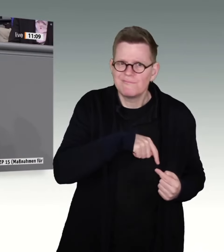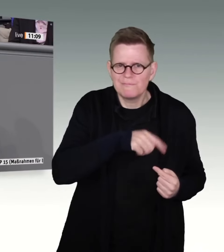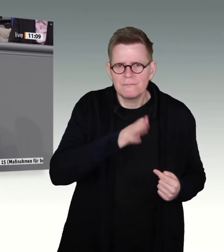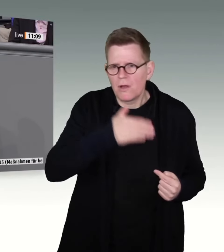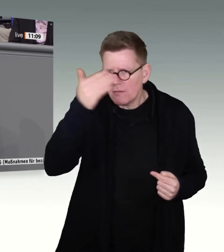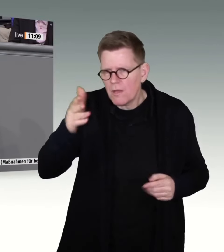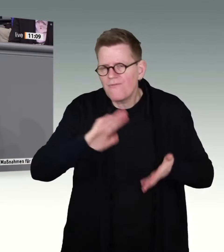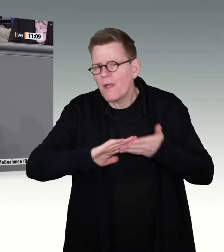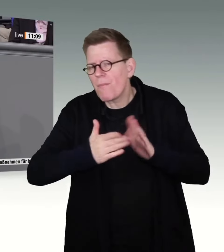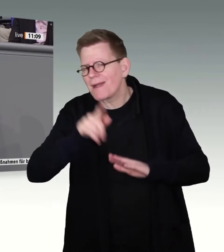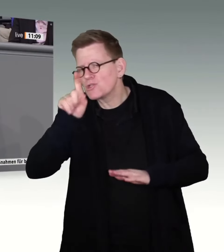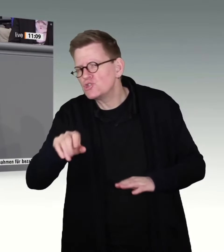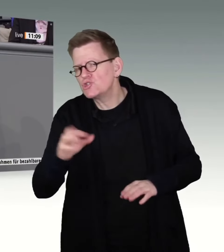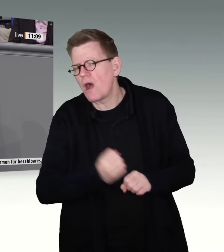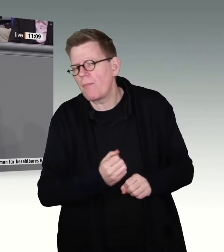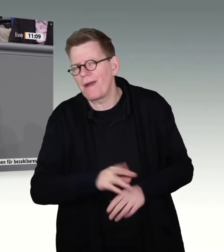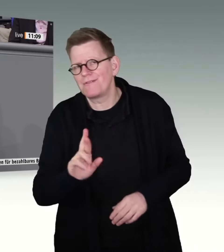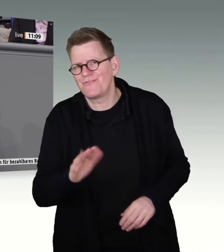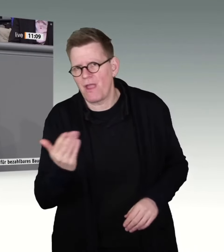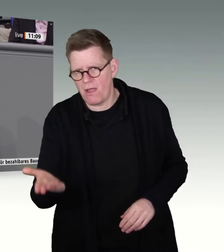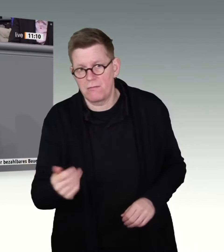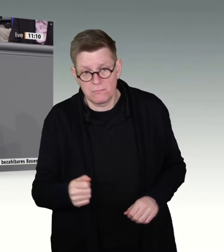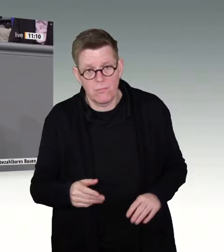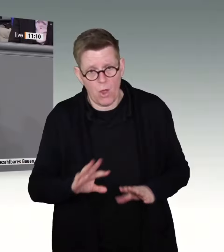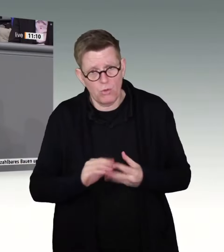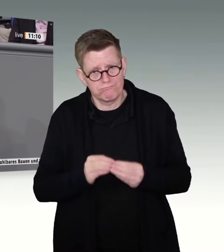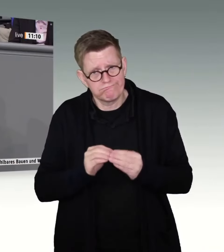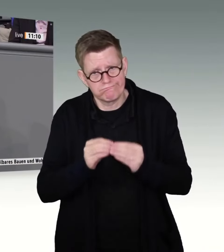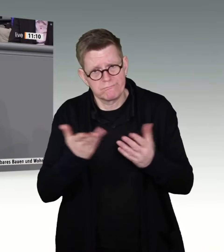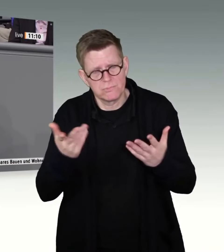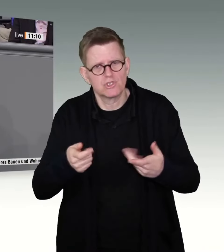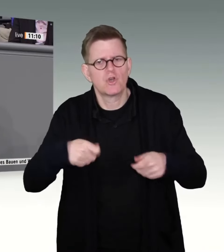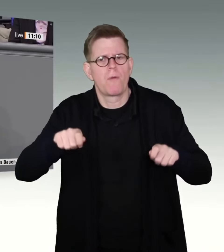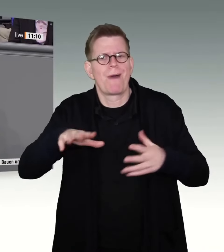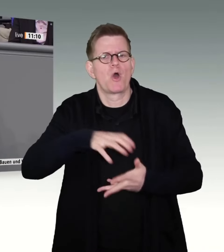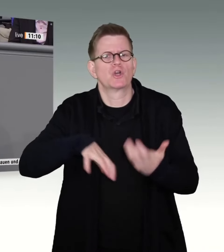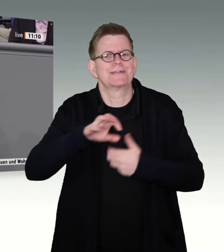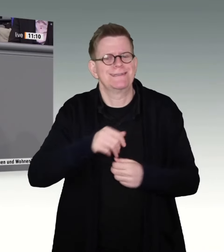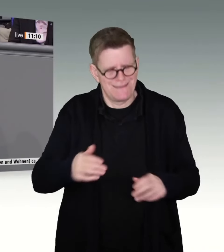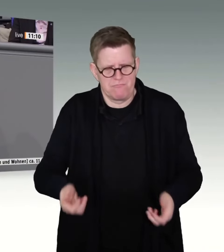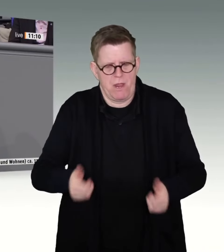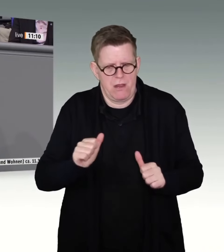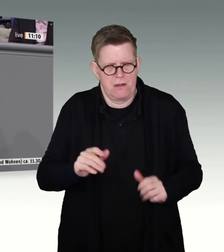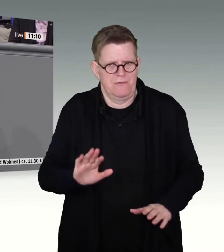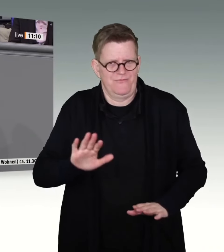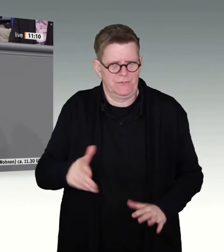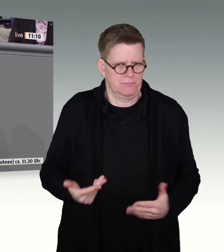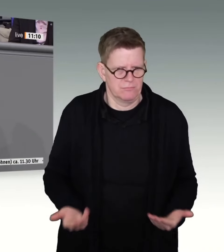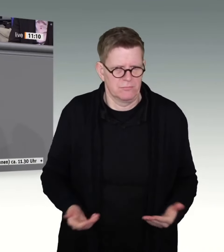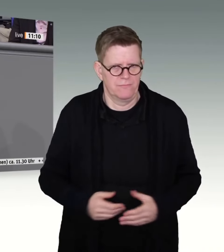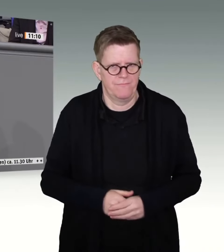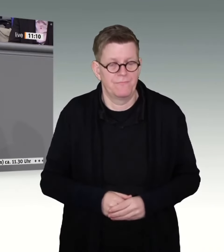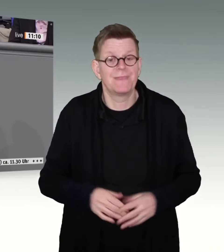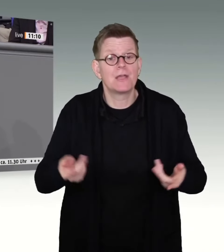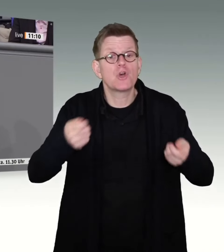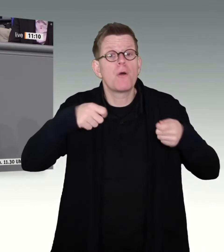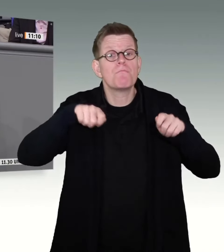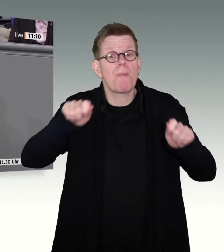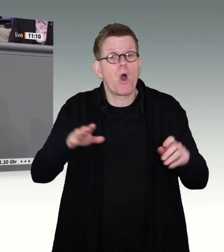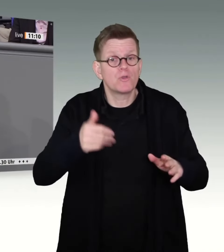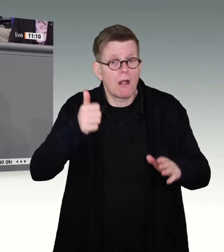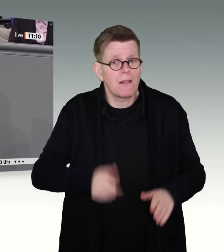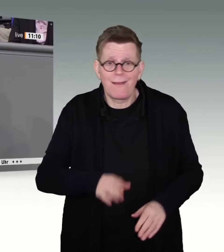Praktikerinnen und Praktikern, weil das hilft, am Ende diese Baukrise zu überwinden. Bauen allein reicht aber nicht. Das